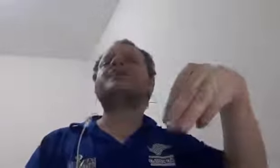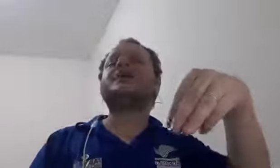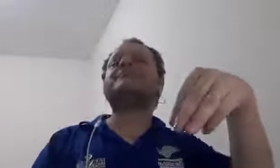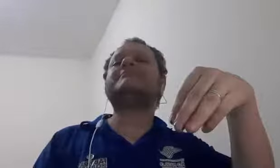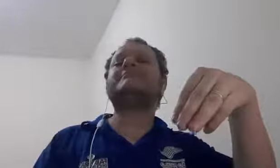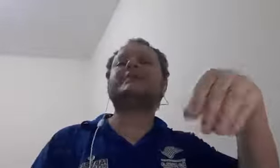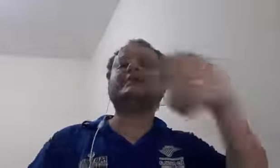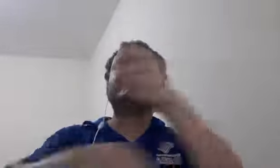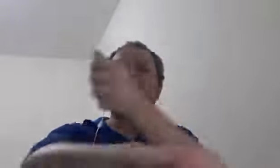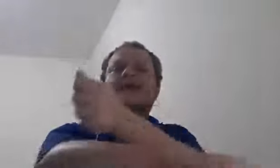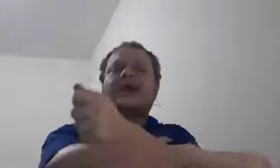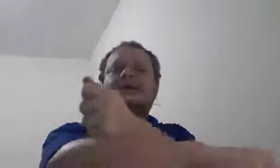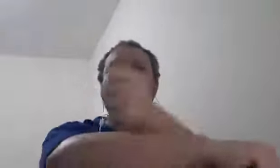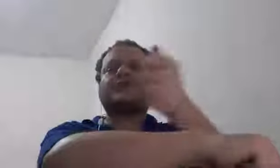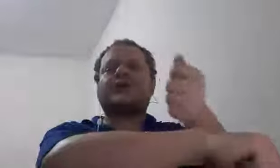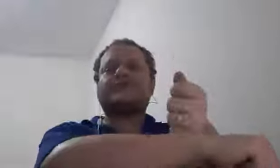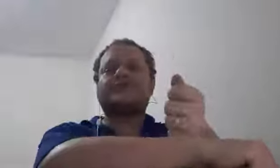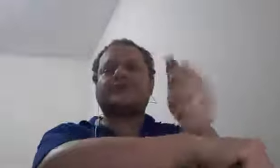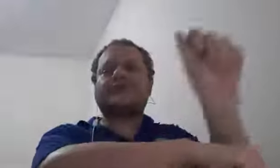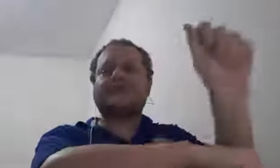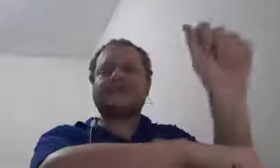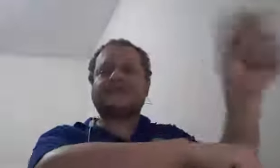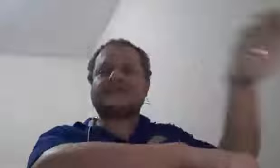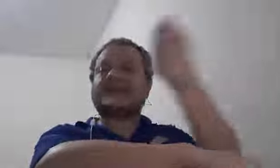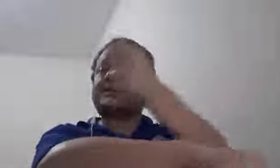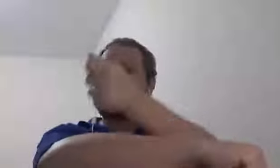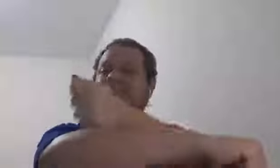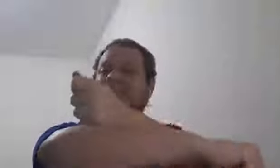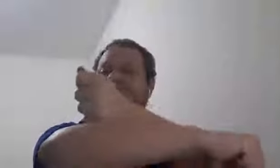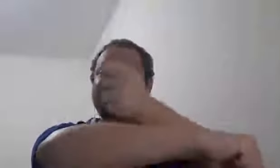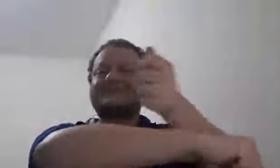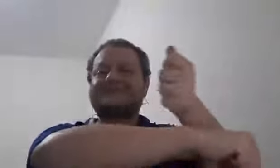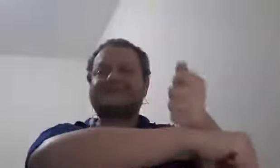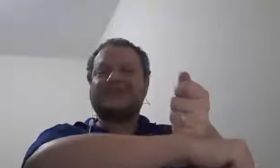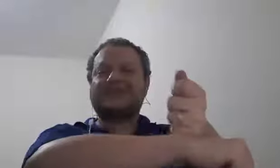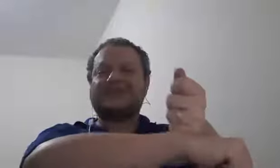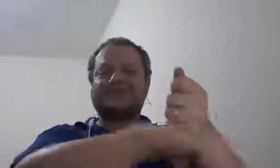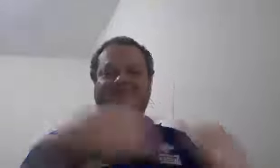Alvim. Arthur Alvim. Duas letras As. Arthur Alvim.